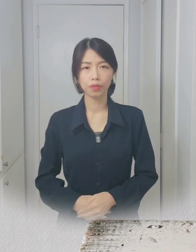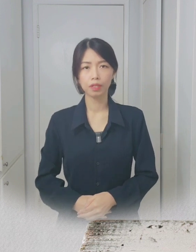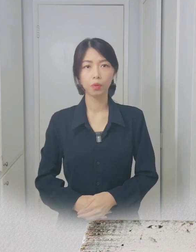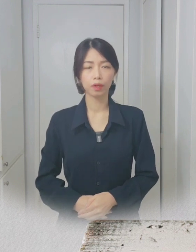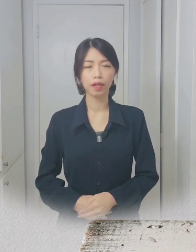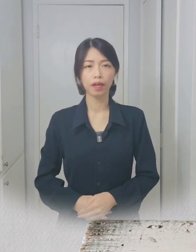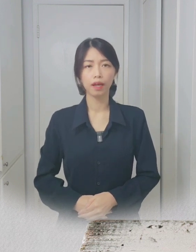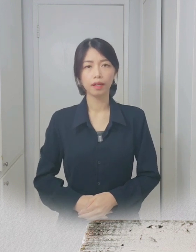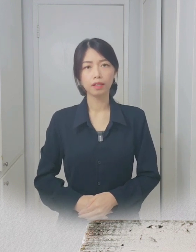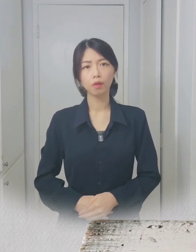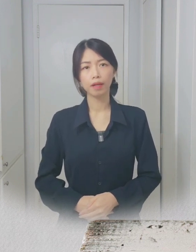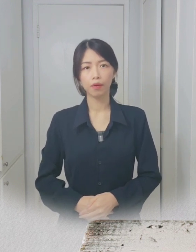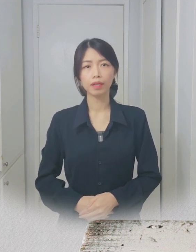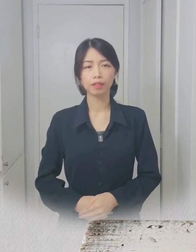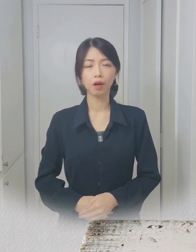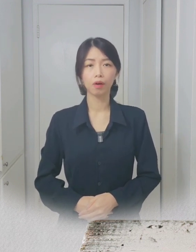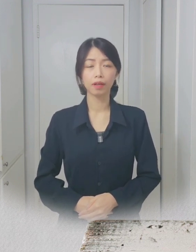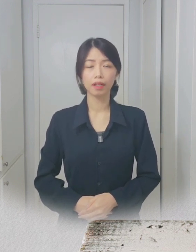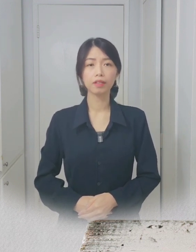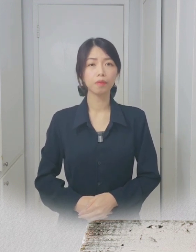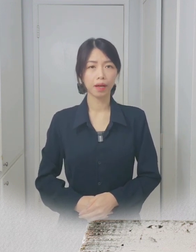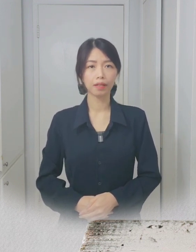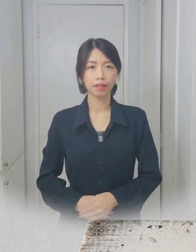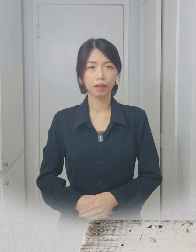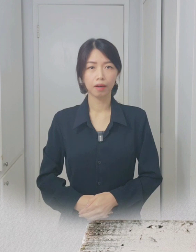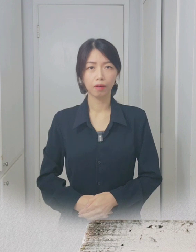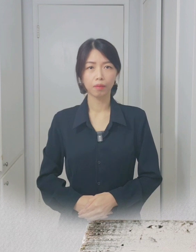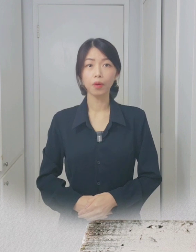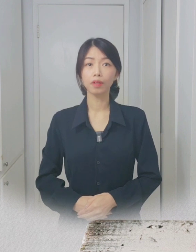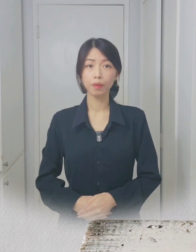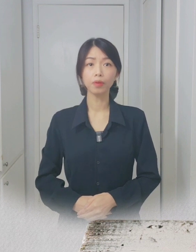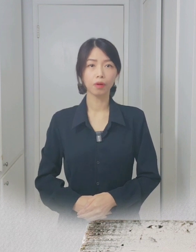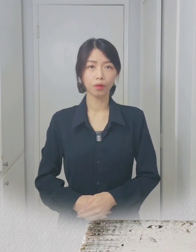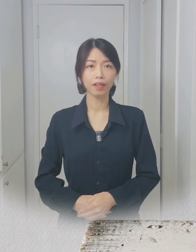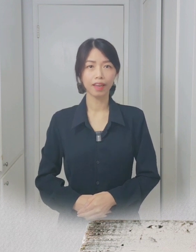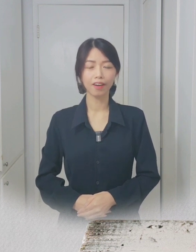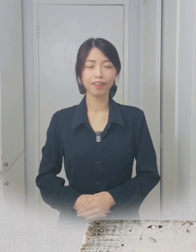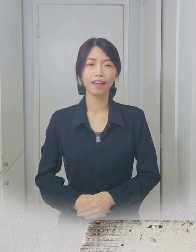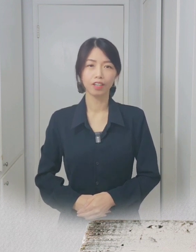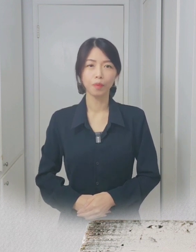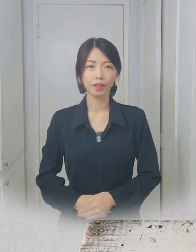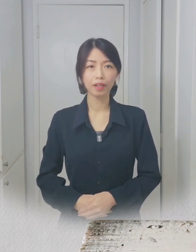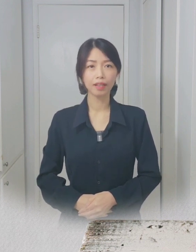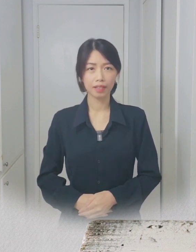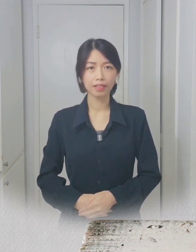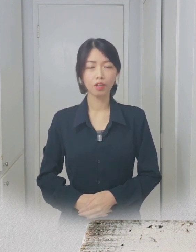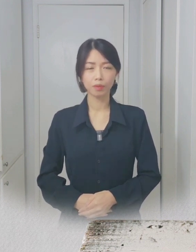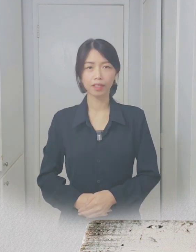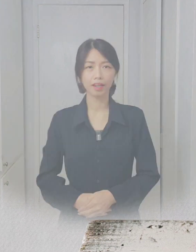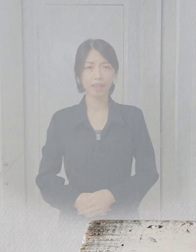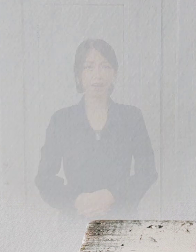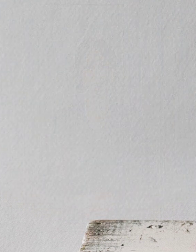부르신 곡이 1절만 나와있어서 1절만 표현을 해보는 걸로 할게요. 그러면 끝까지